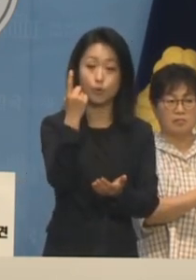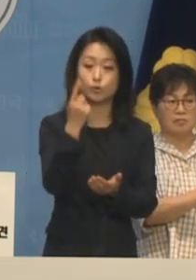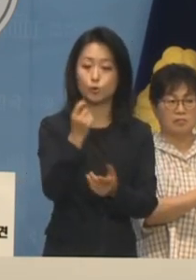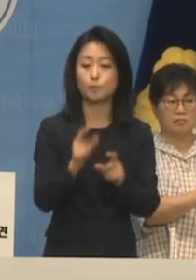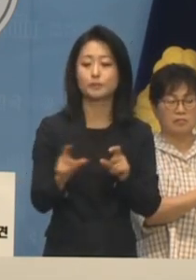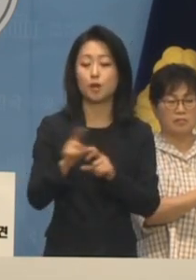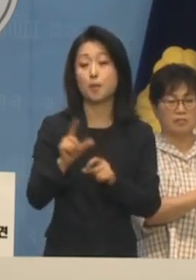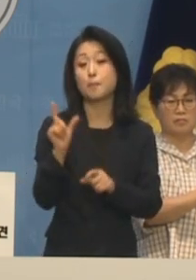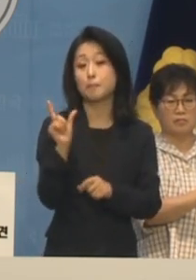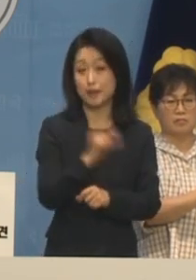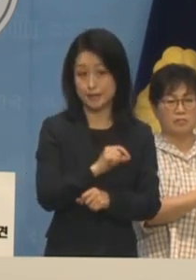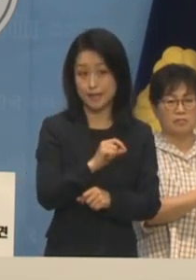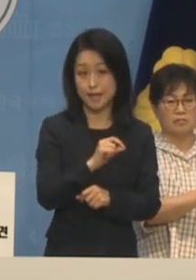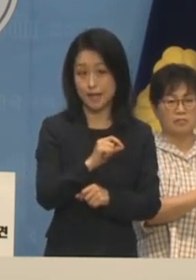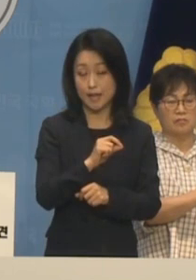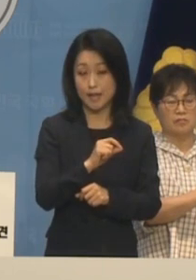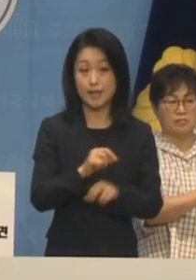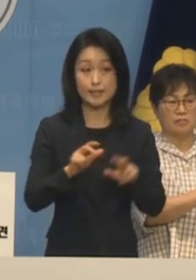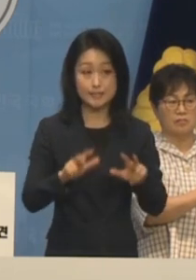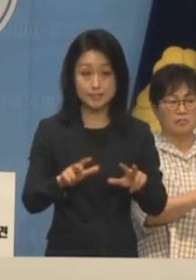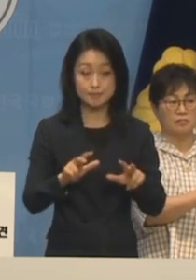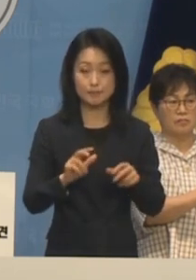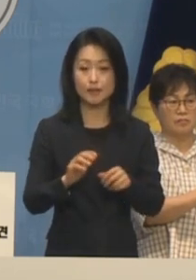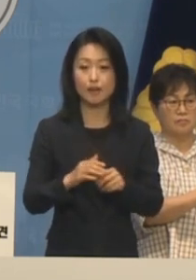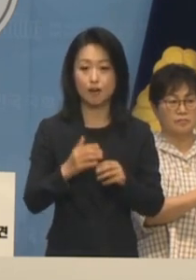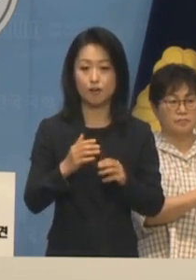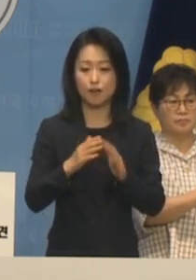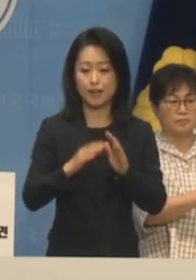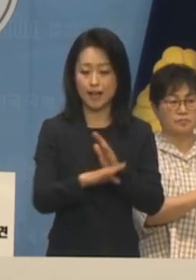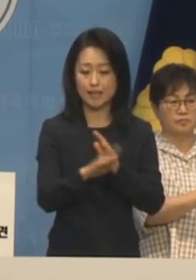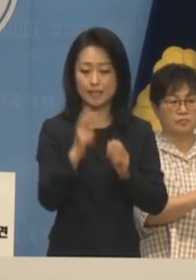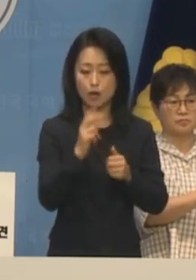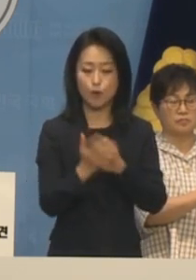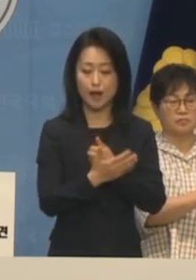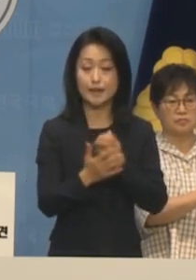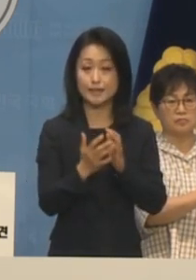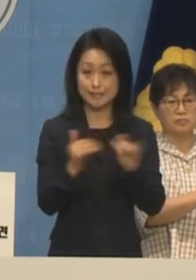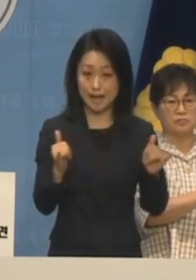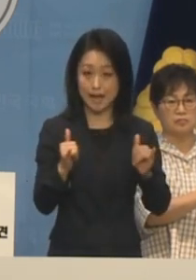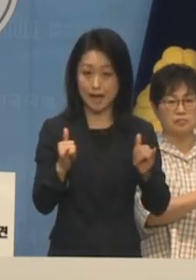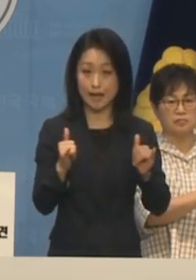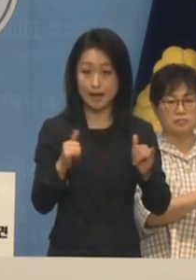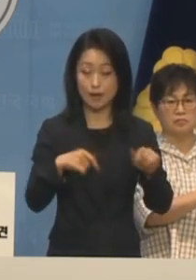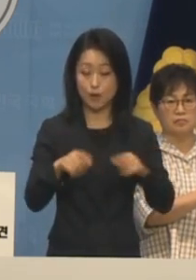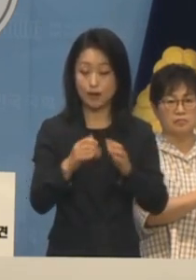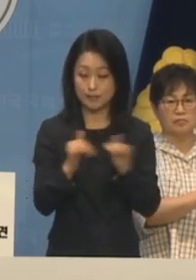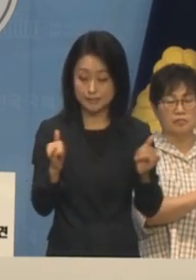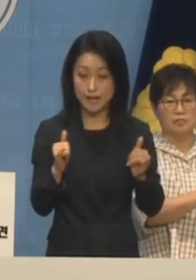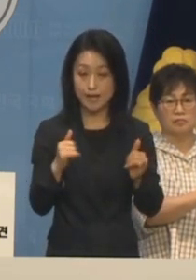더 빠르게 이 혼탁한 시장에 규율이 만들어질 수 있었으면 좋겠습니다.